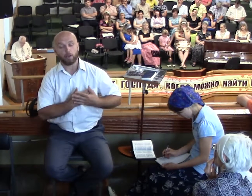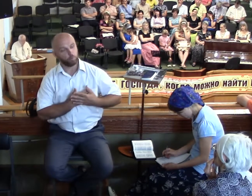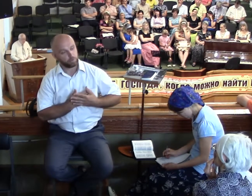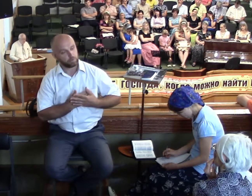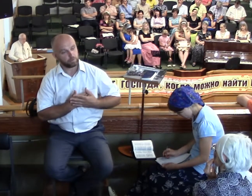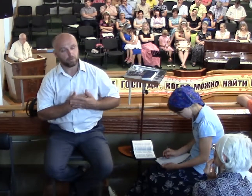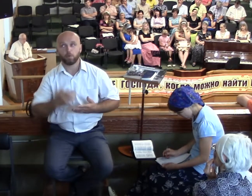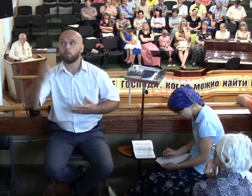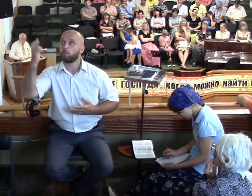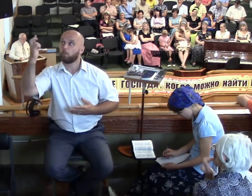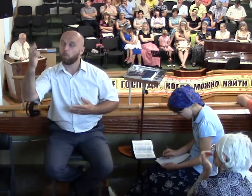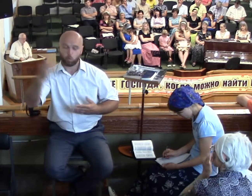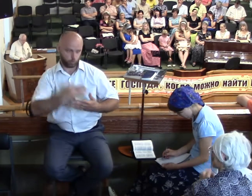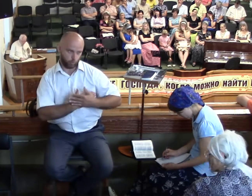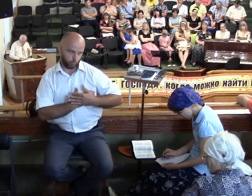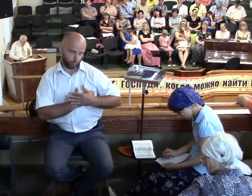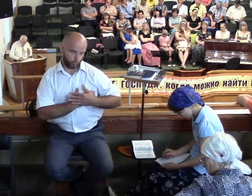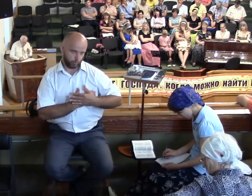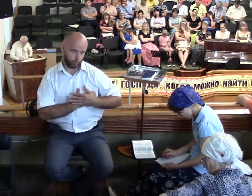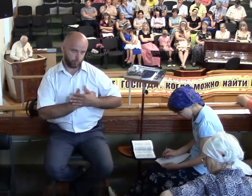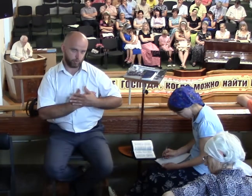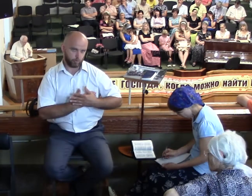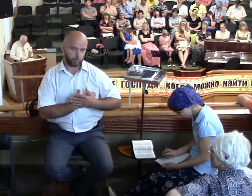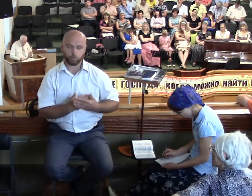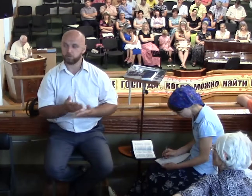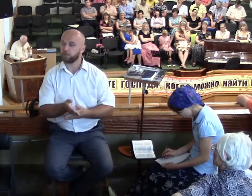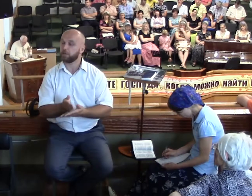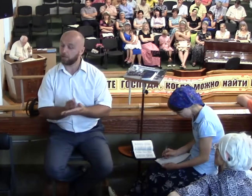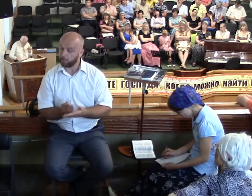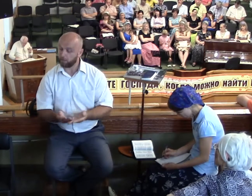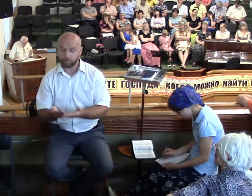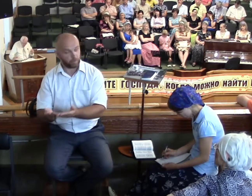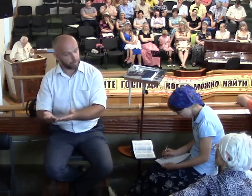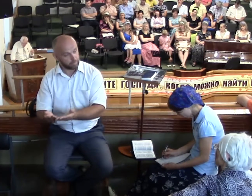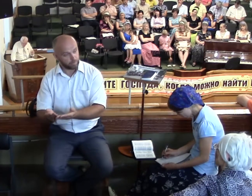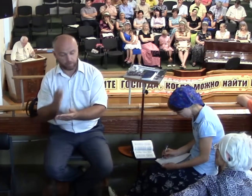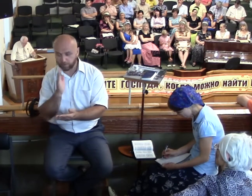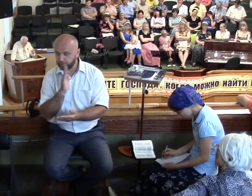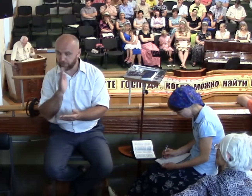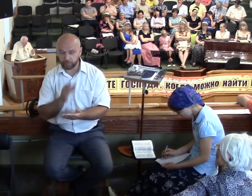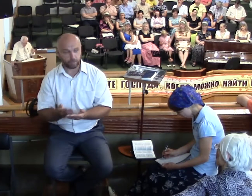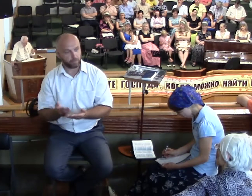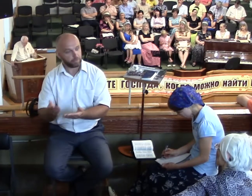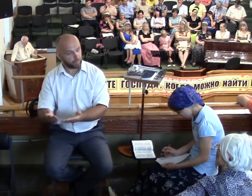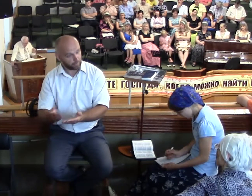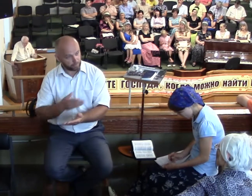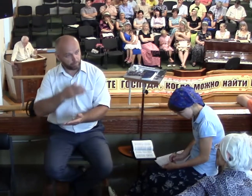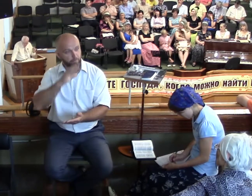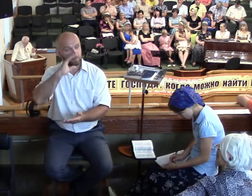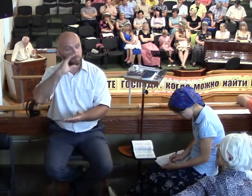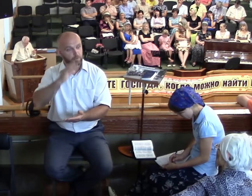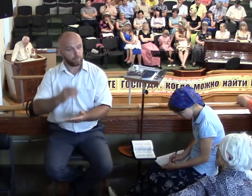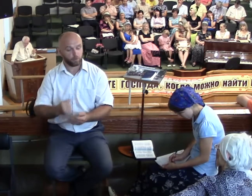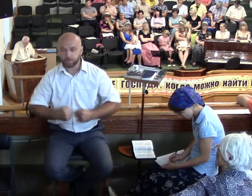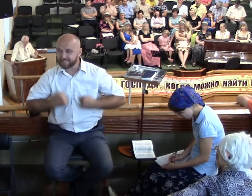любить Божьей любовью. И поэтому и пишет автор этого послания, 14 стих,